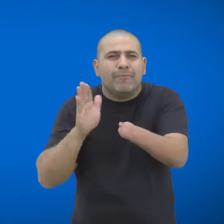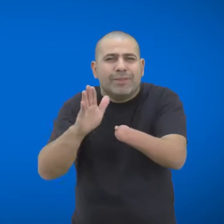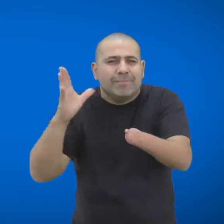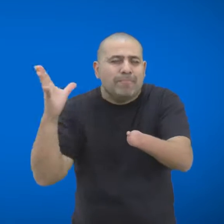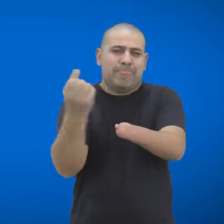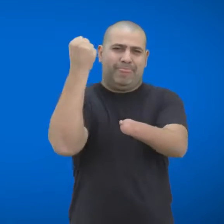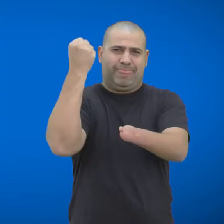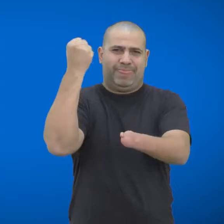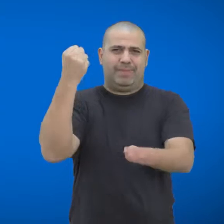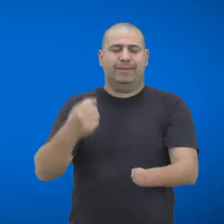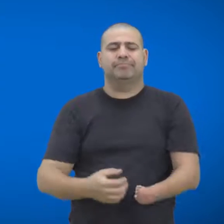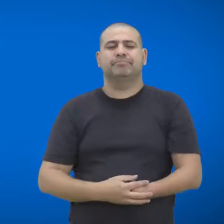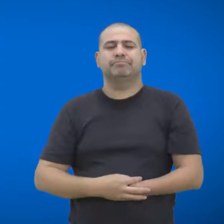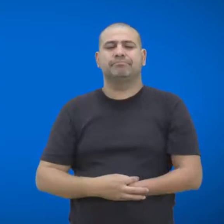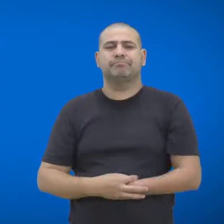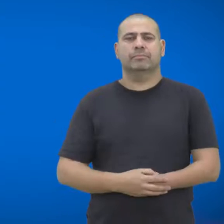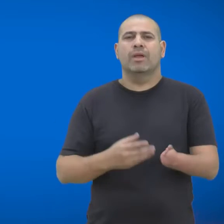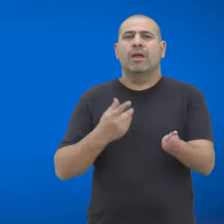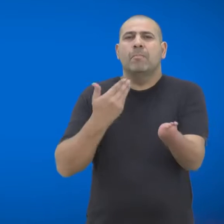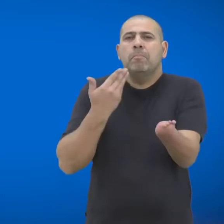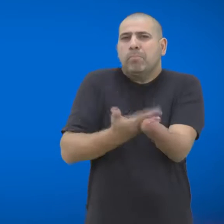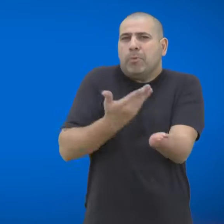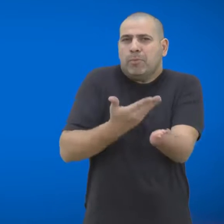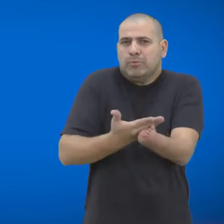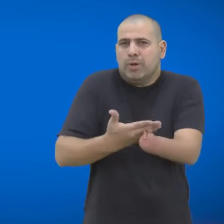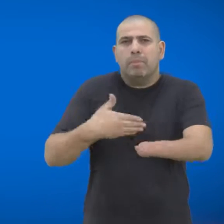propongamos planes de acción